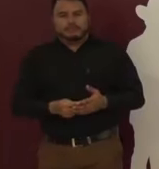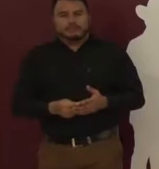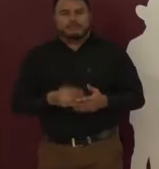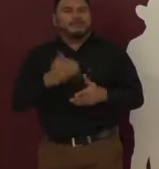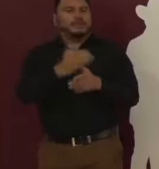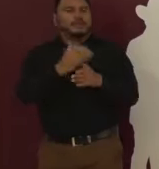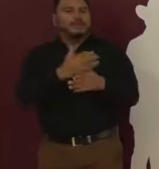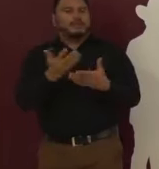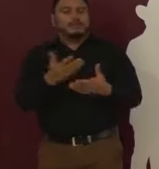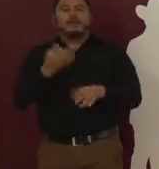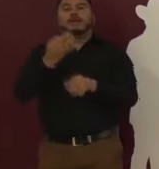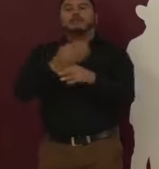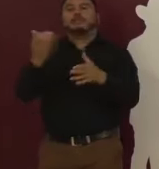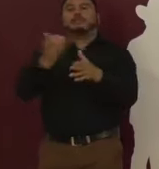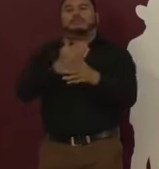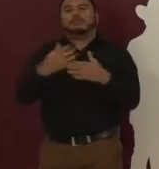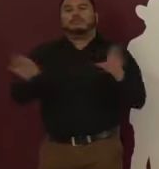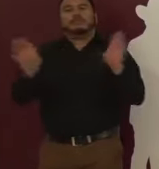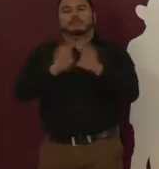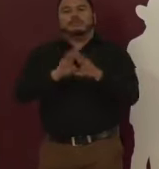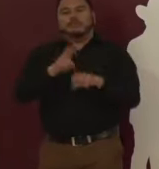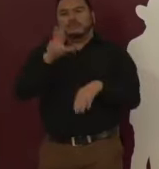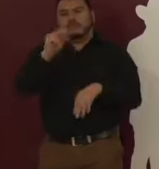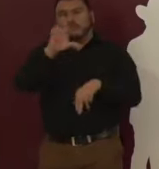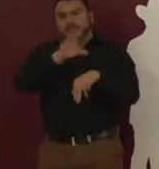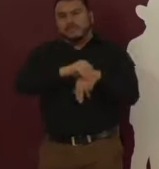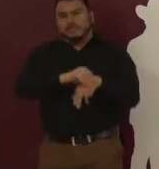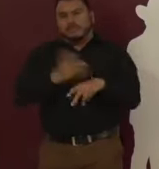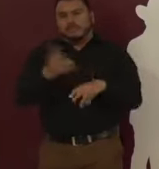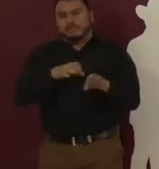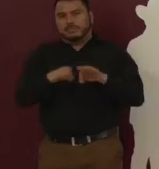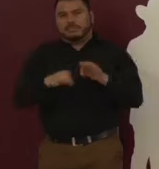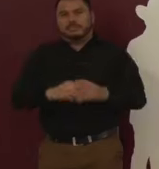Los bares están cerrados en este momento, no tienen permiso de operar.